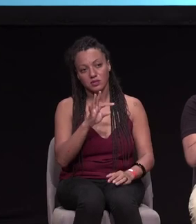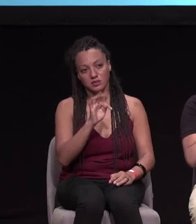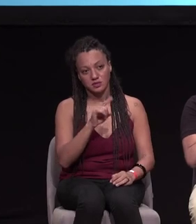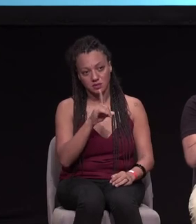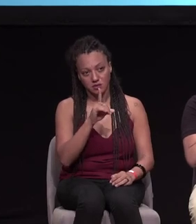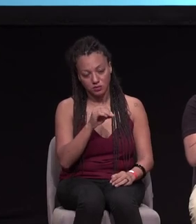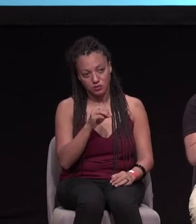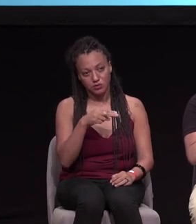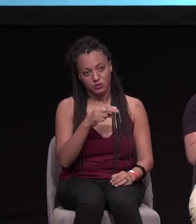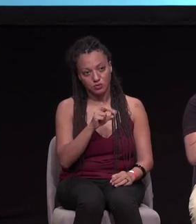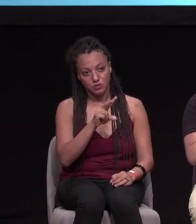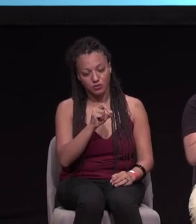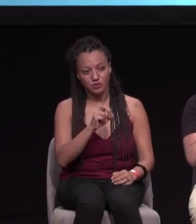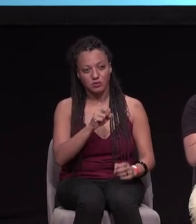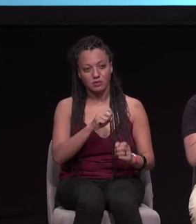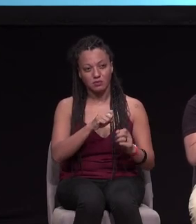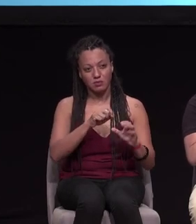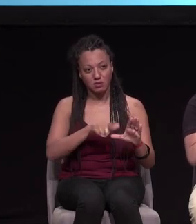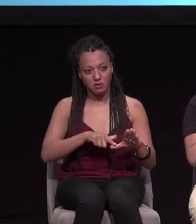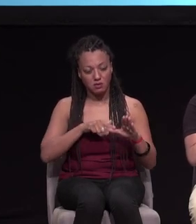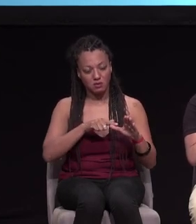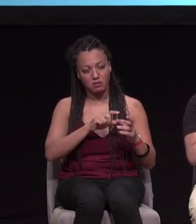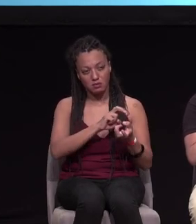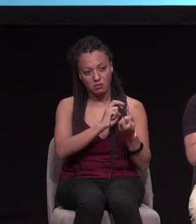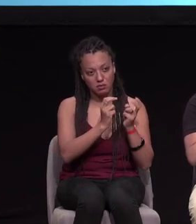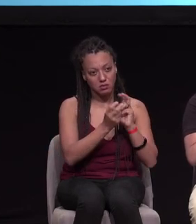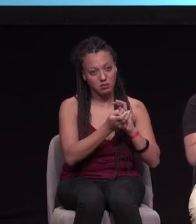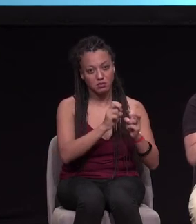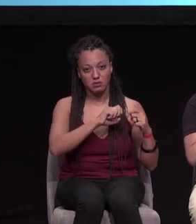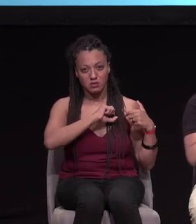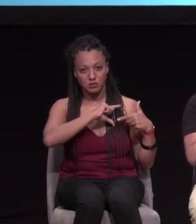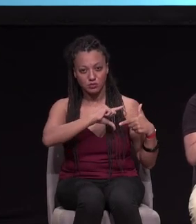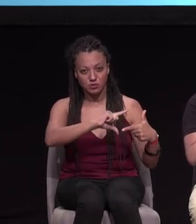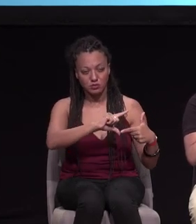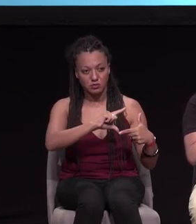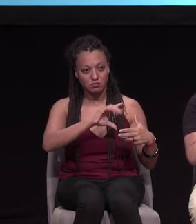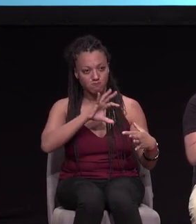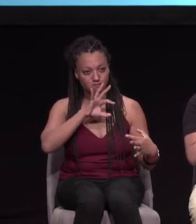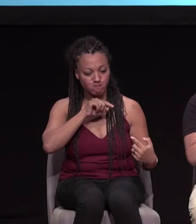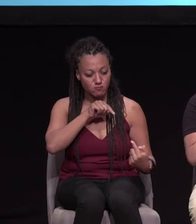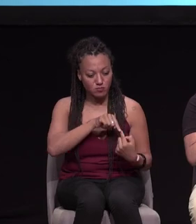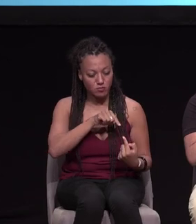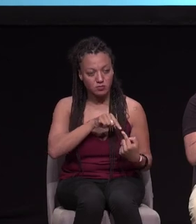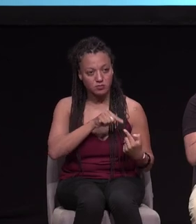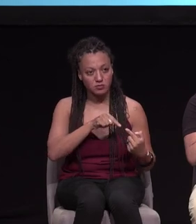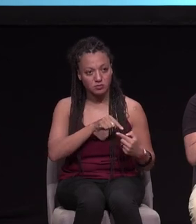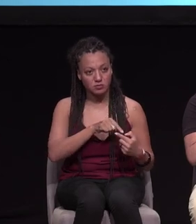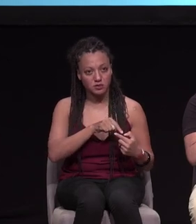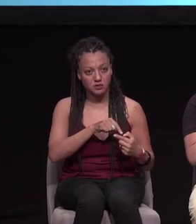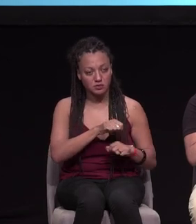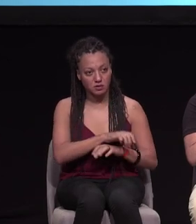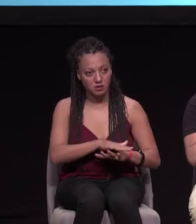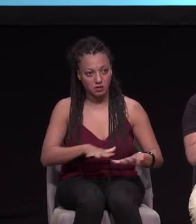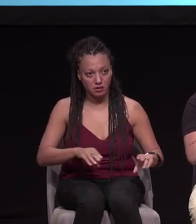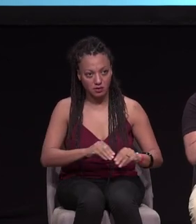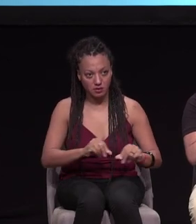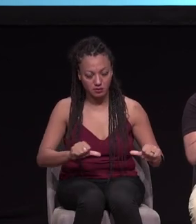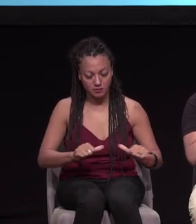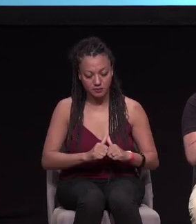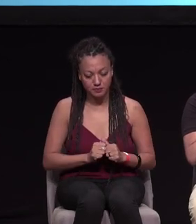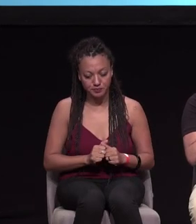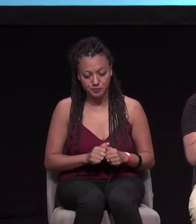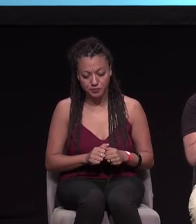angola era tradicional ligada à terra então assim é isso que acontece então a gente vai ter